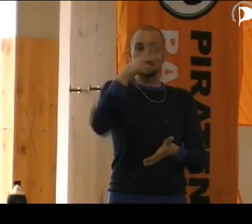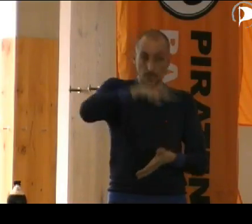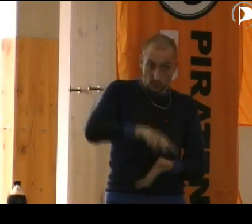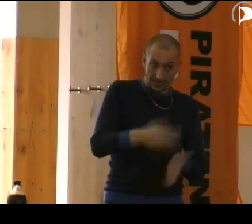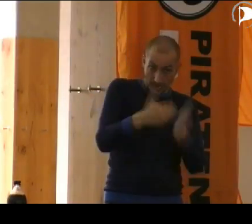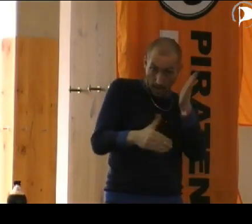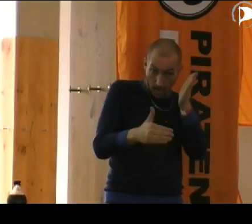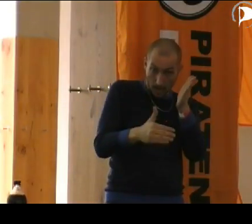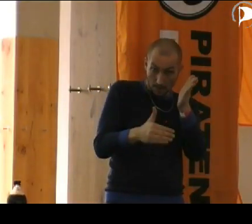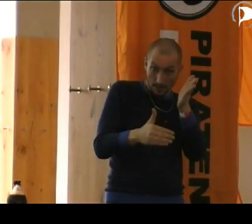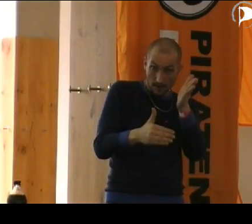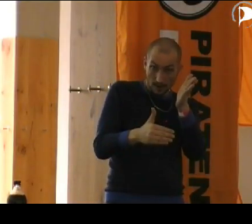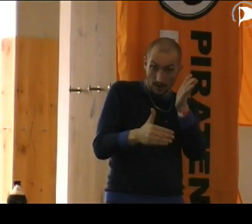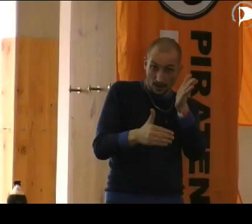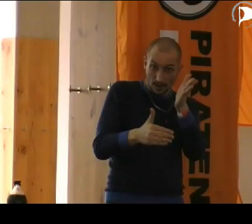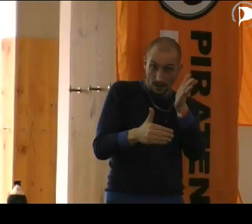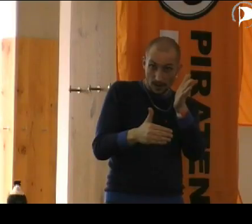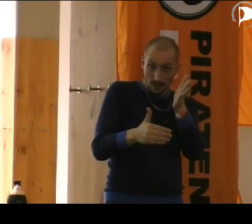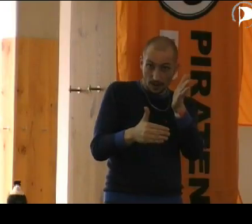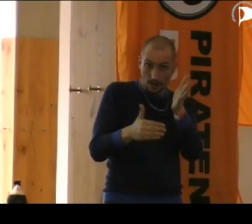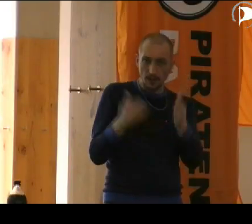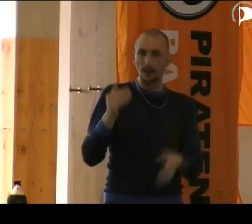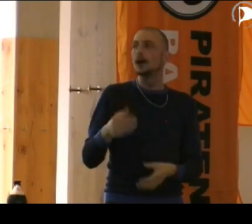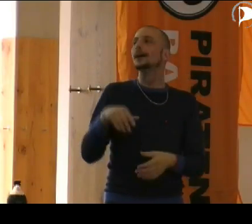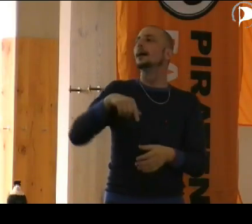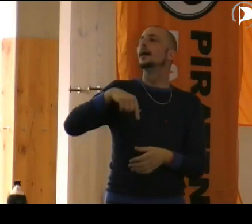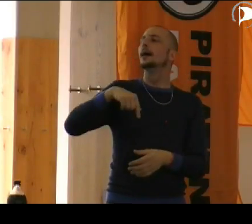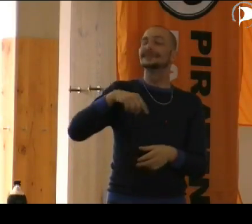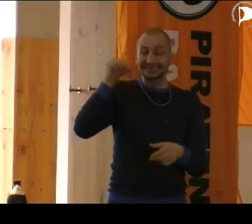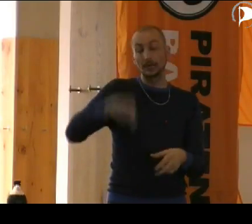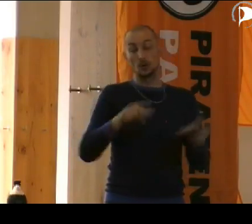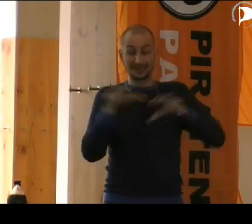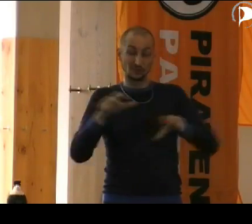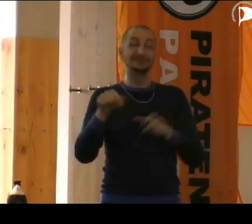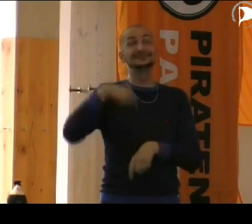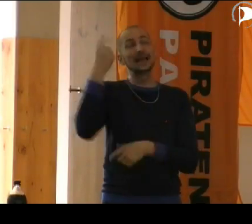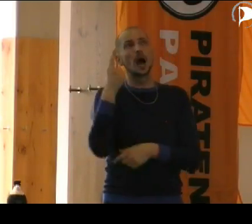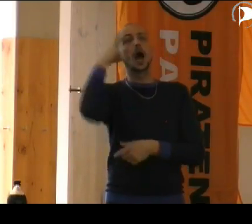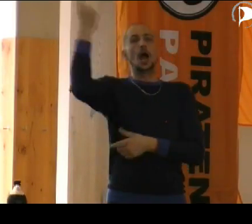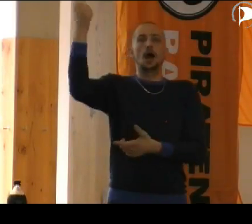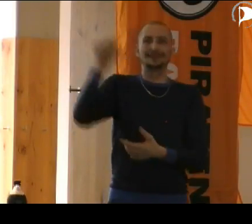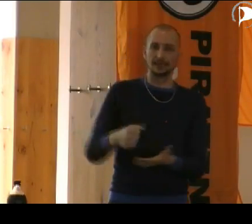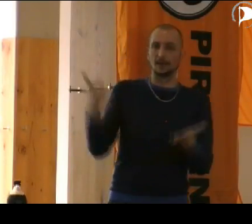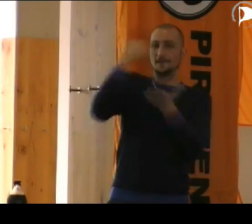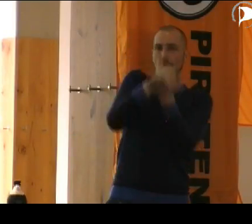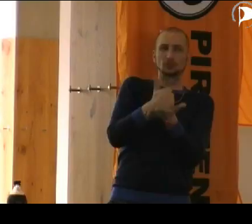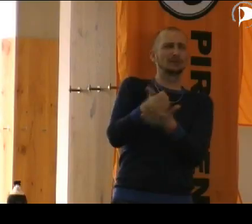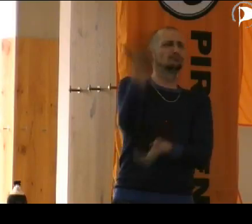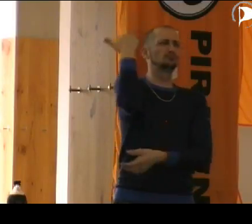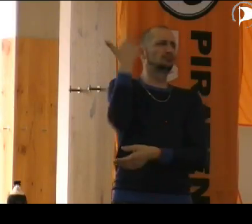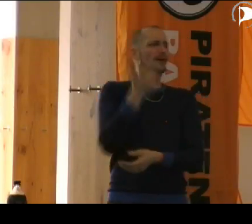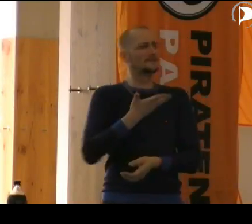und zwei worten aus der organisation hier und dann ist uns einen gefallen am abend davor stand wo hätte doch mal